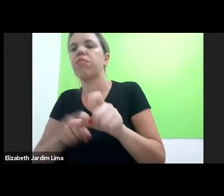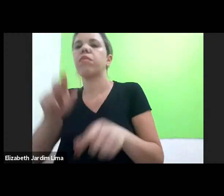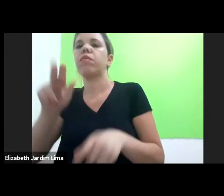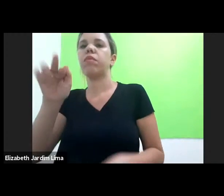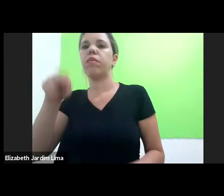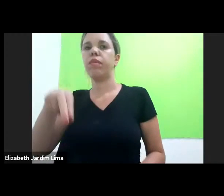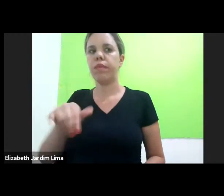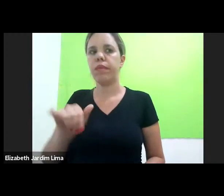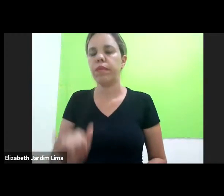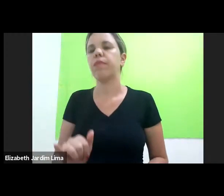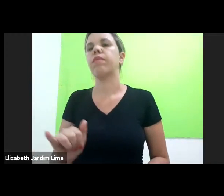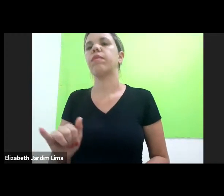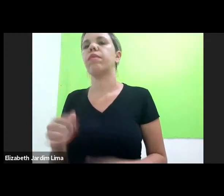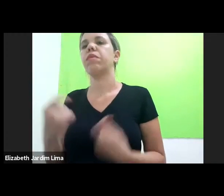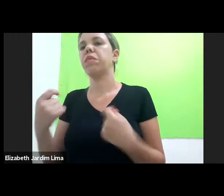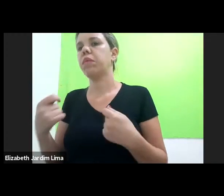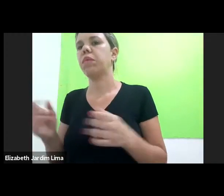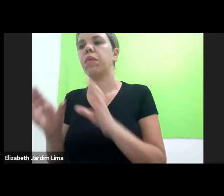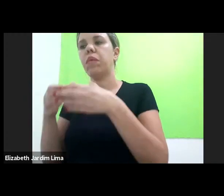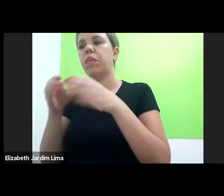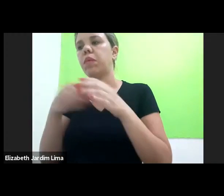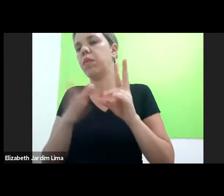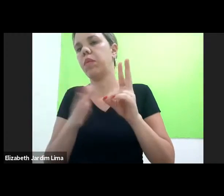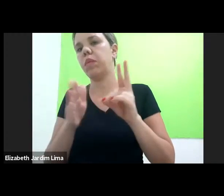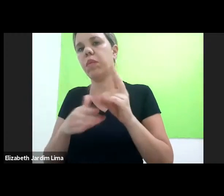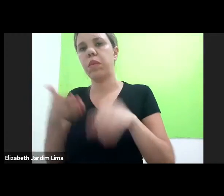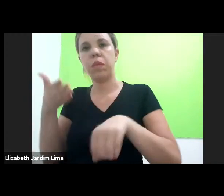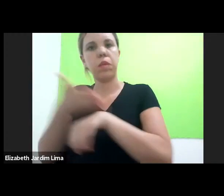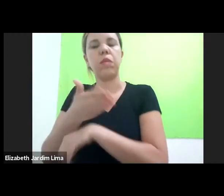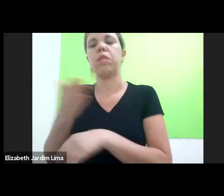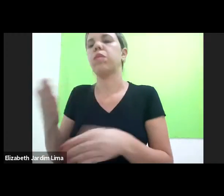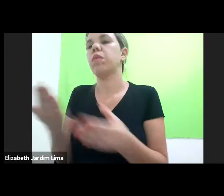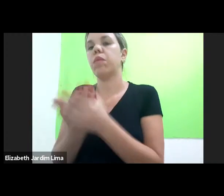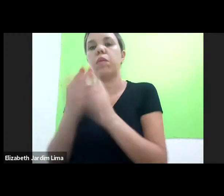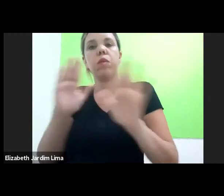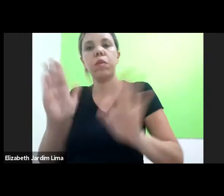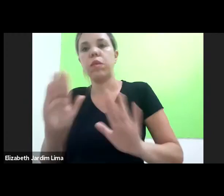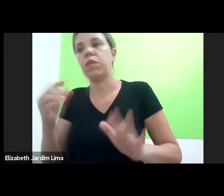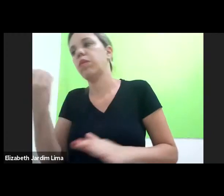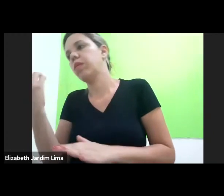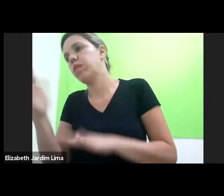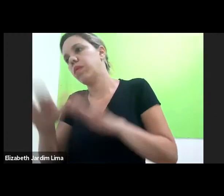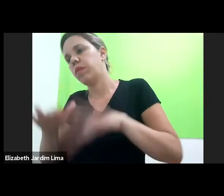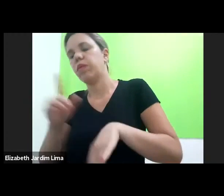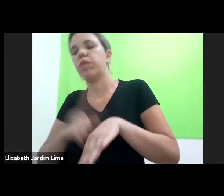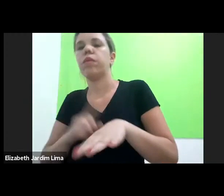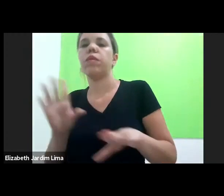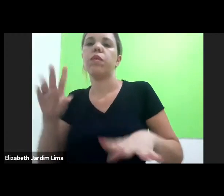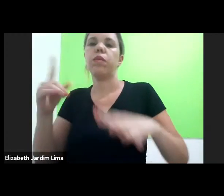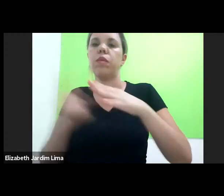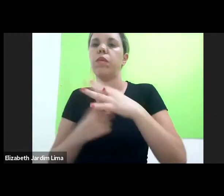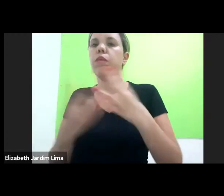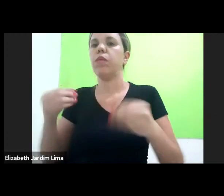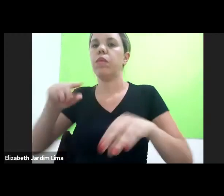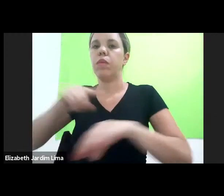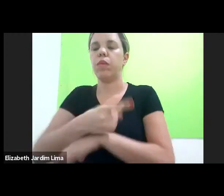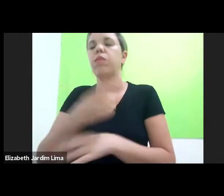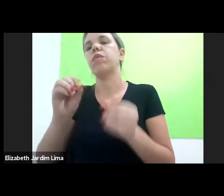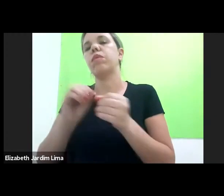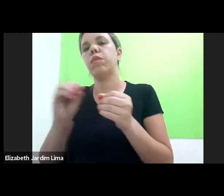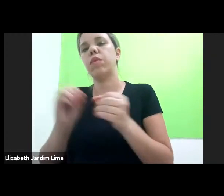não precisa a comunidade indígena ingressar no processo. Ora, nos considera integrados demais para usufruir de